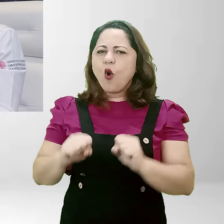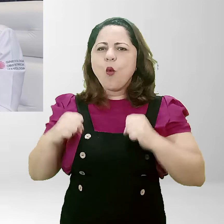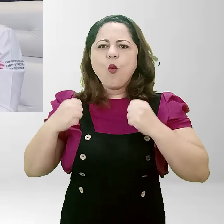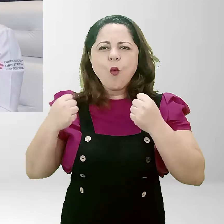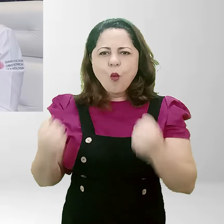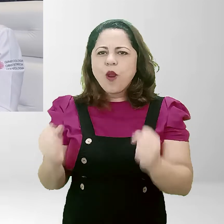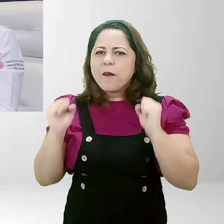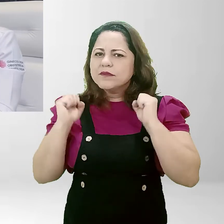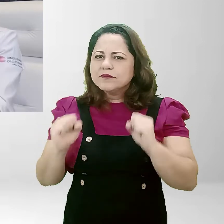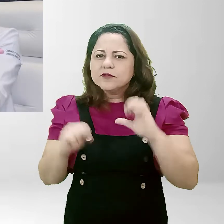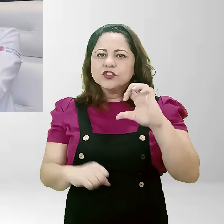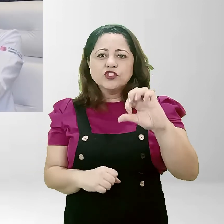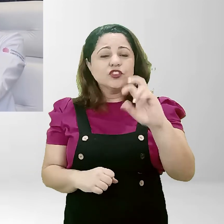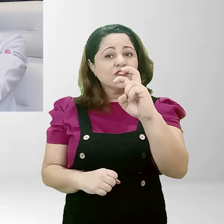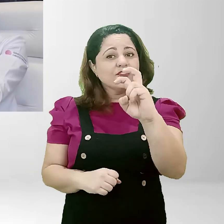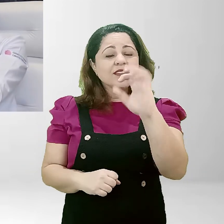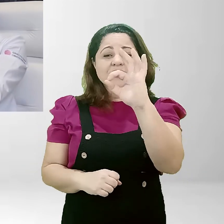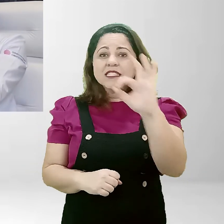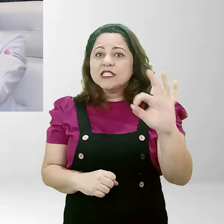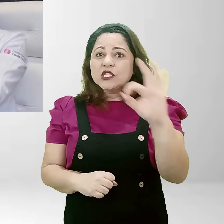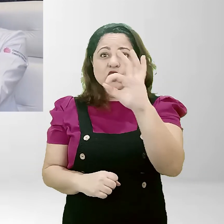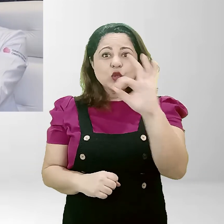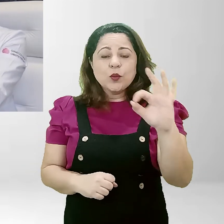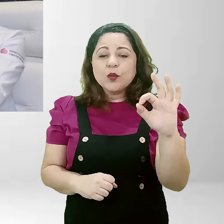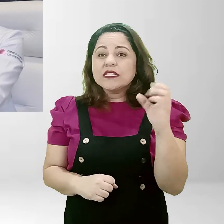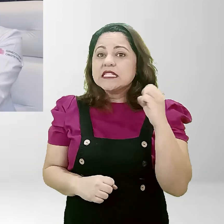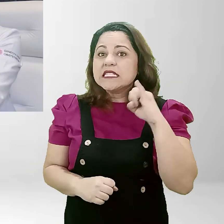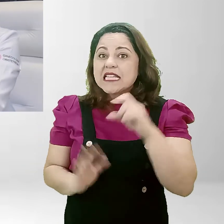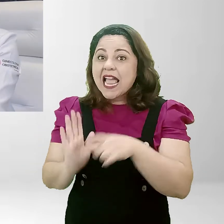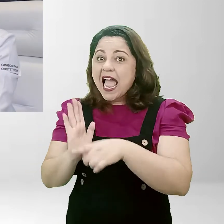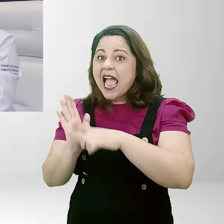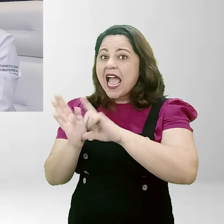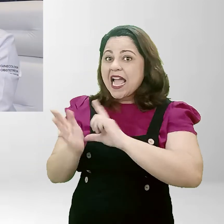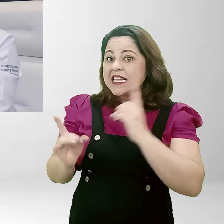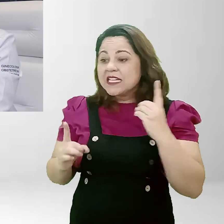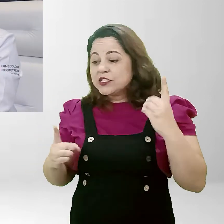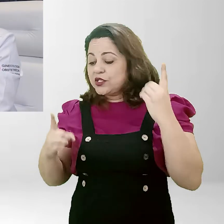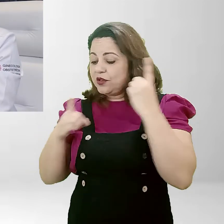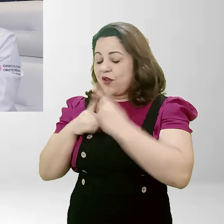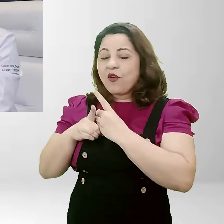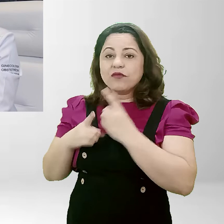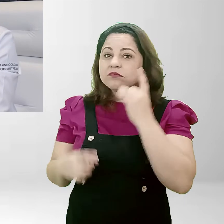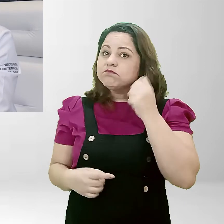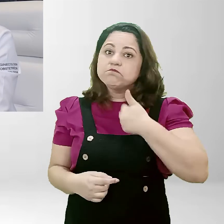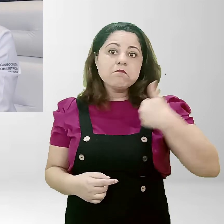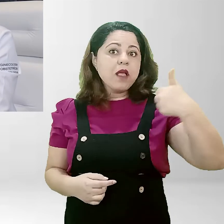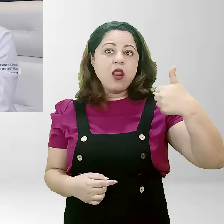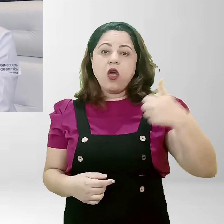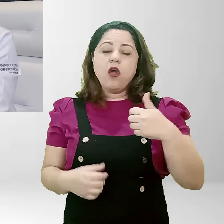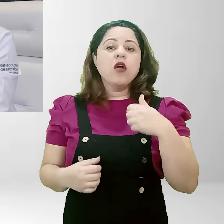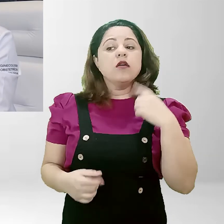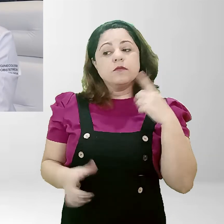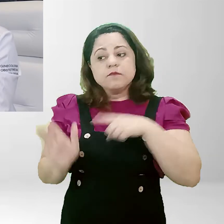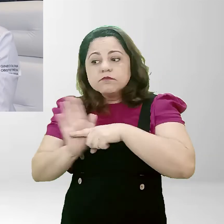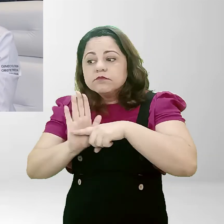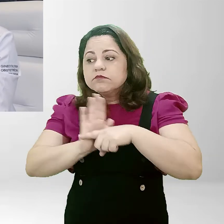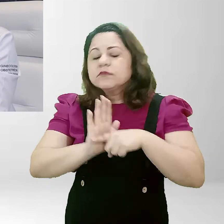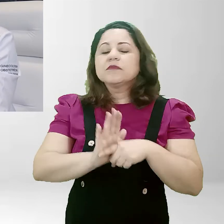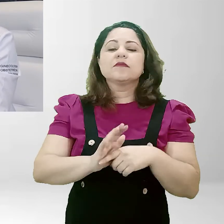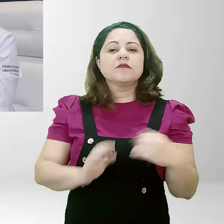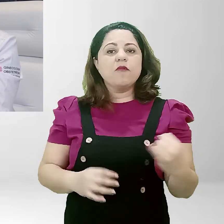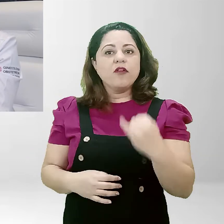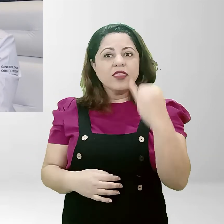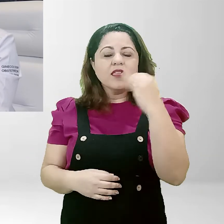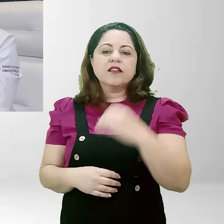de 95%, principalmente no diagnóstico precoce, e é uma doença